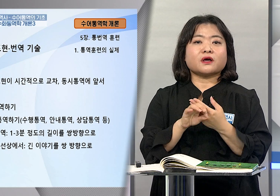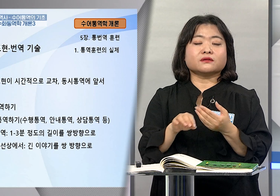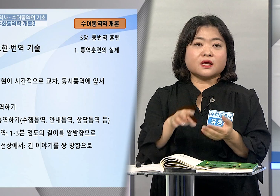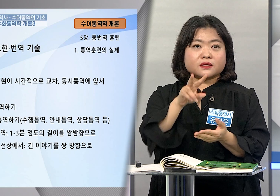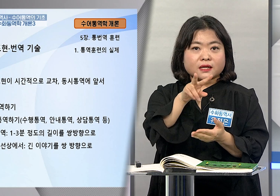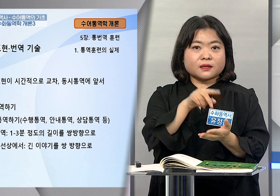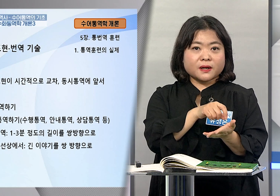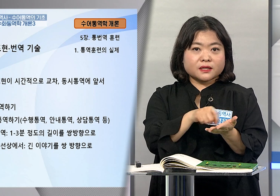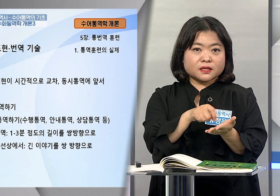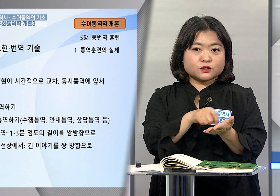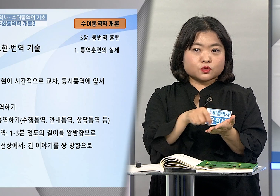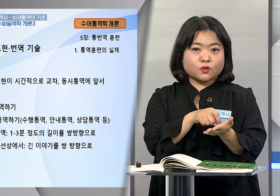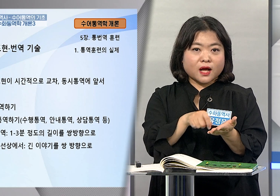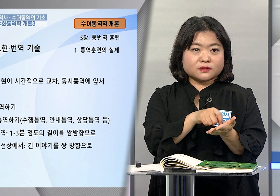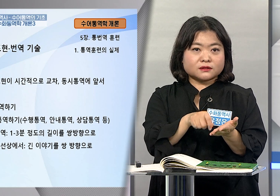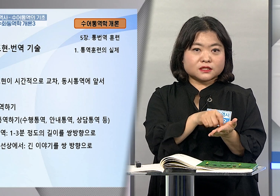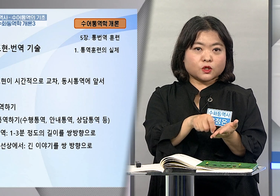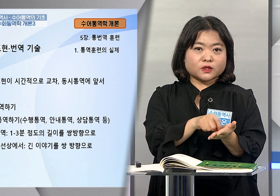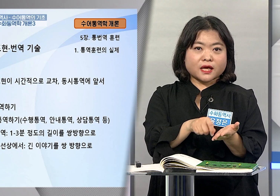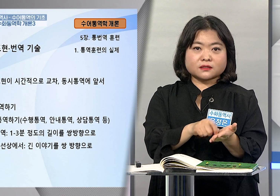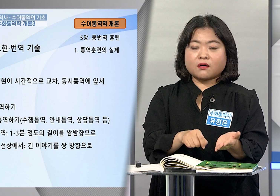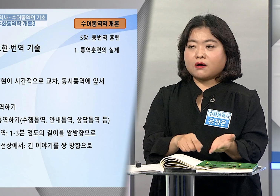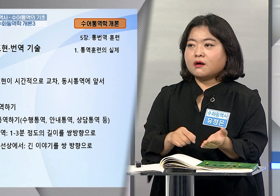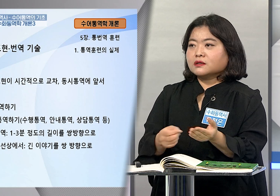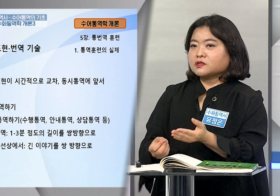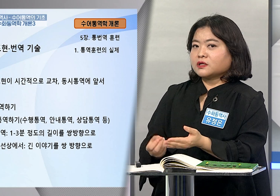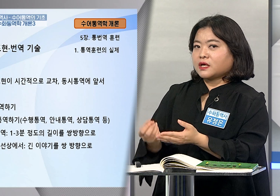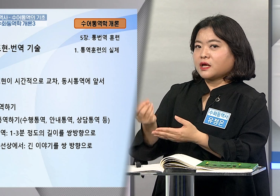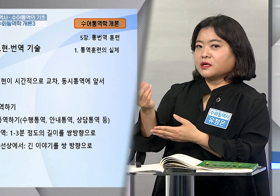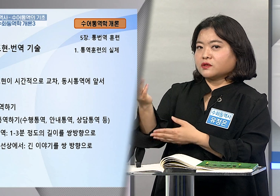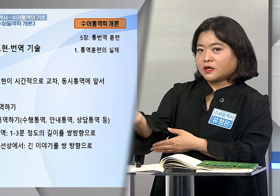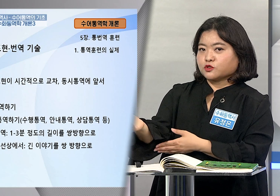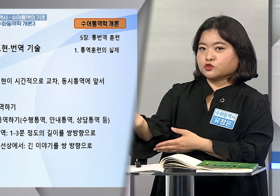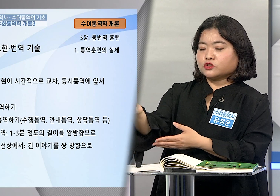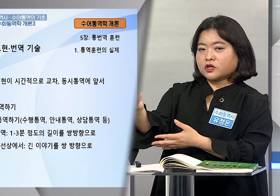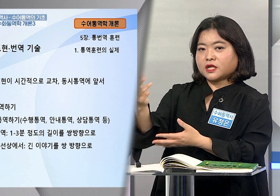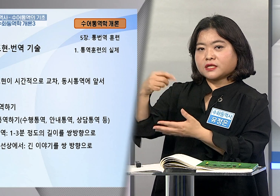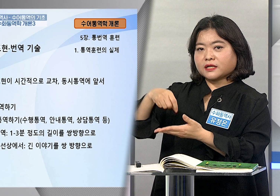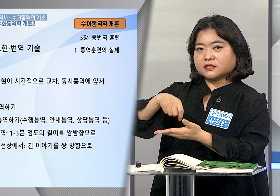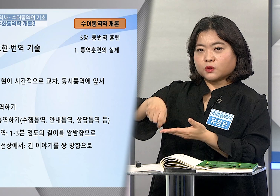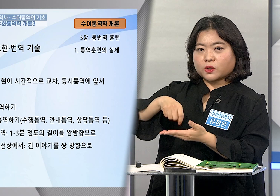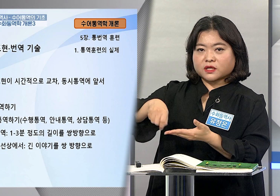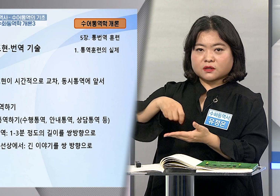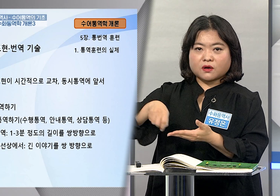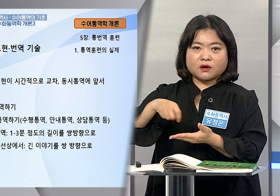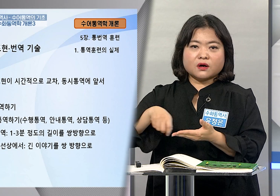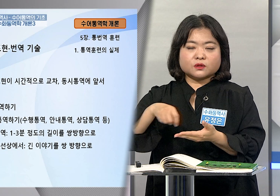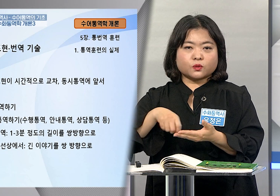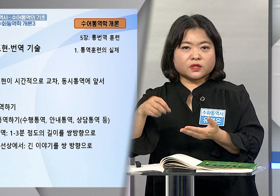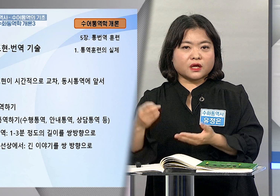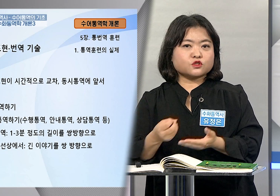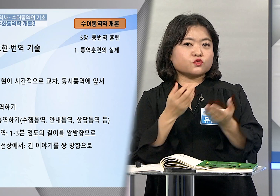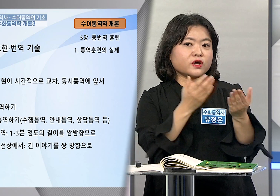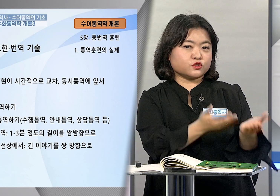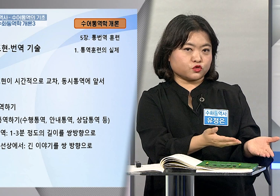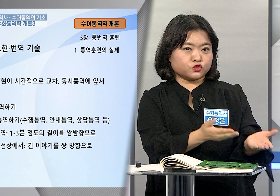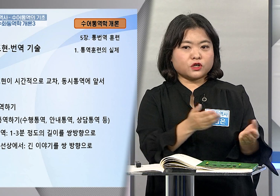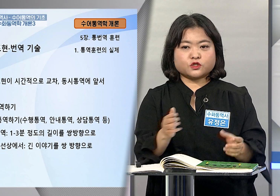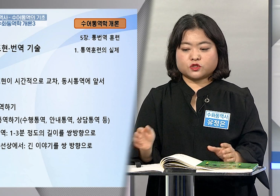상황이라면 상대방이 수화하는 거를 기록해서 청인에게 전달해주고 청인의 이야기를 기록해서 농인에게 수어해주고 할 수